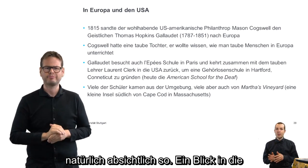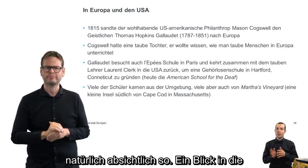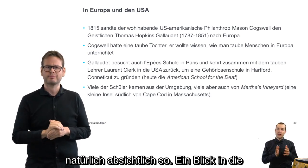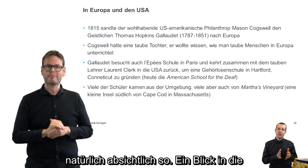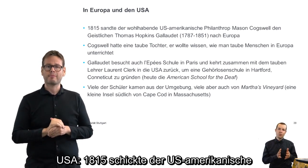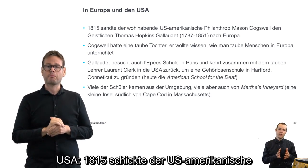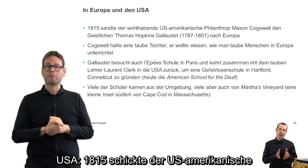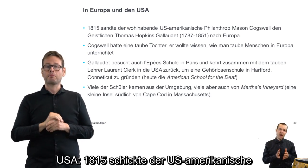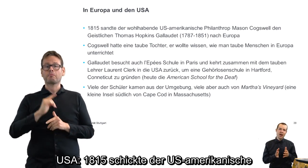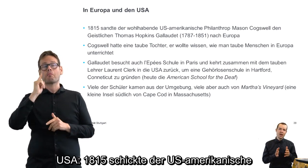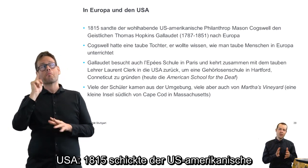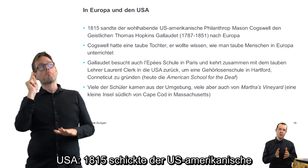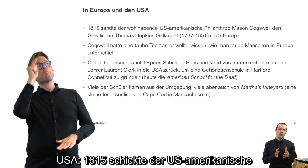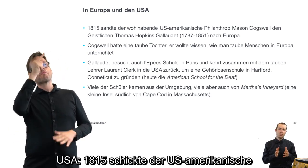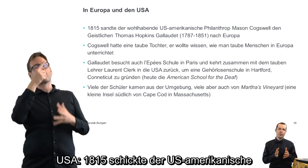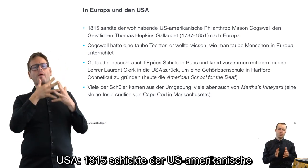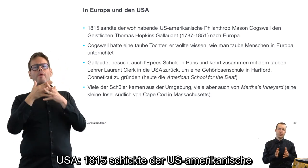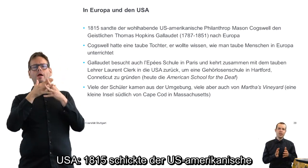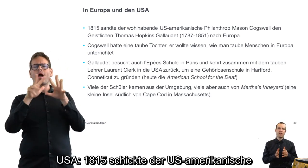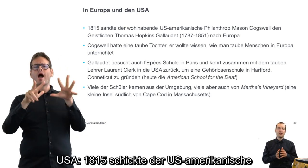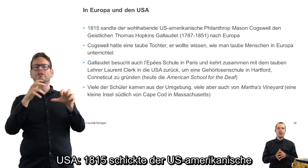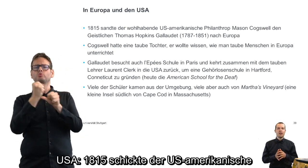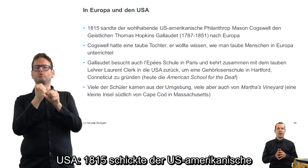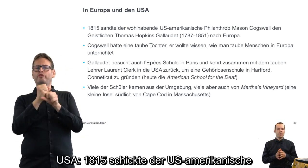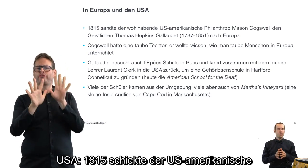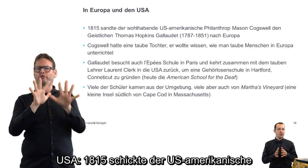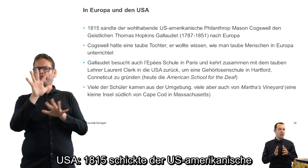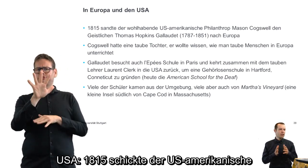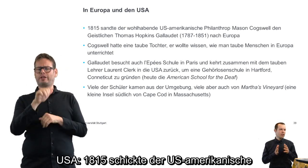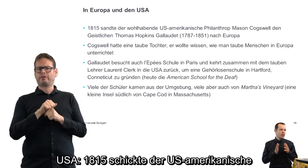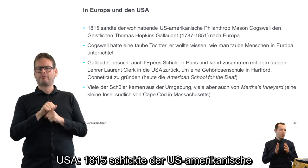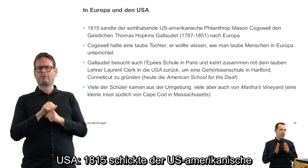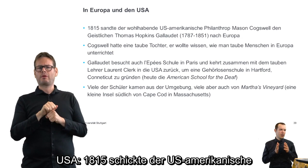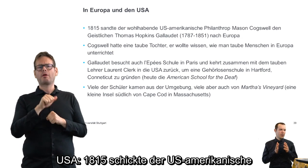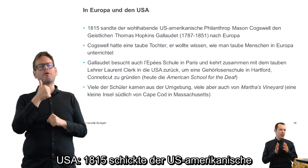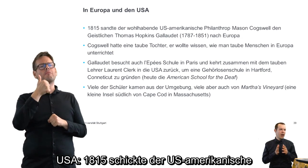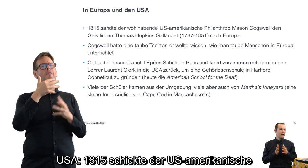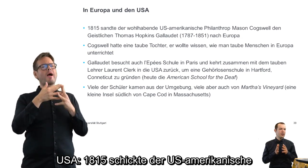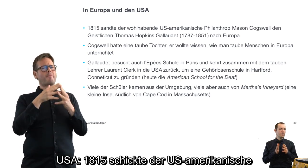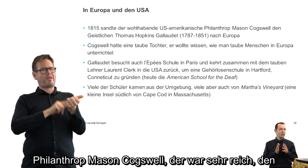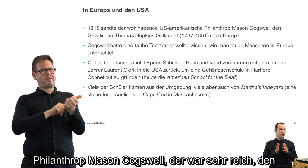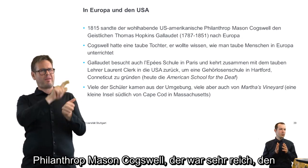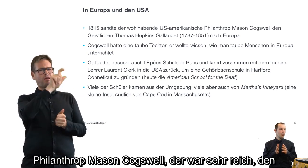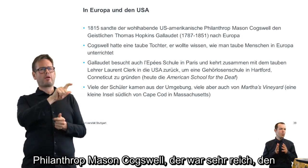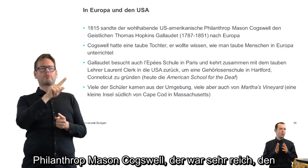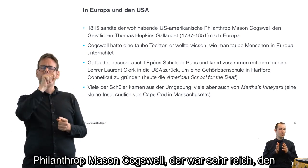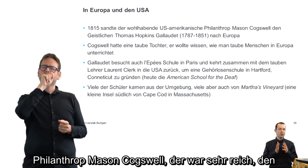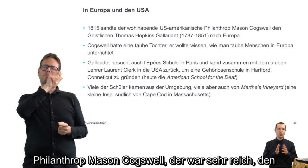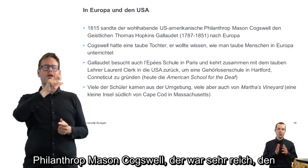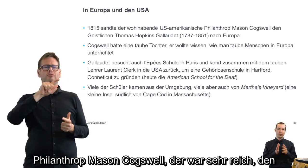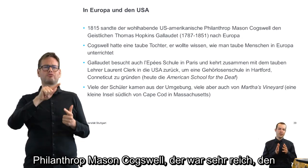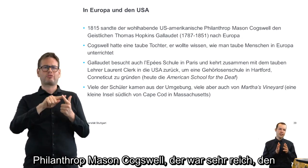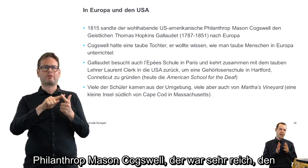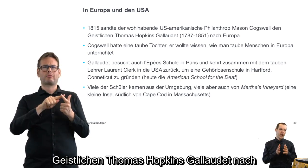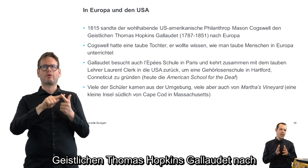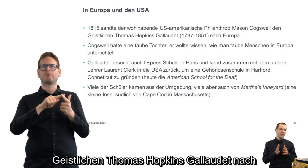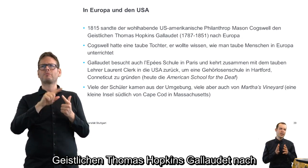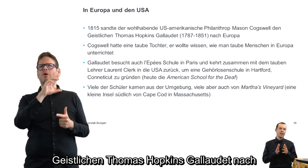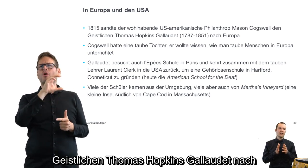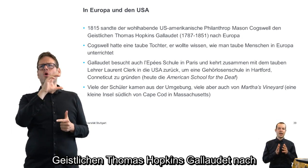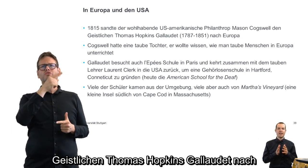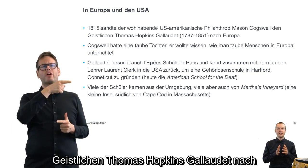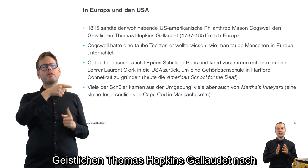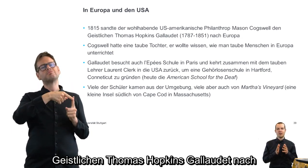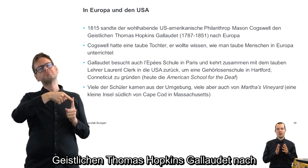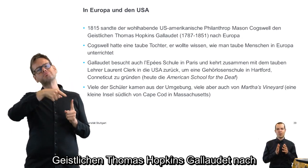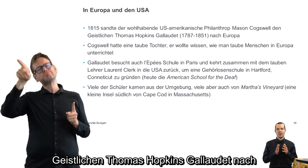Ein Blick in die USA 1815 schickte ein Amerikaner, ein Philanthrop, Mason Coxwell, der war sehr reich,